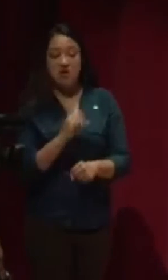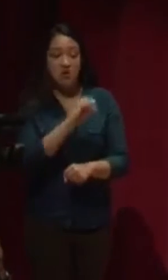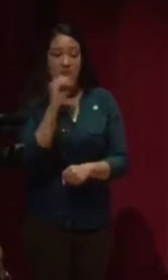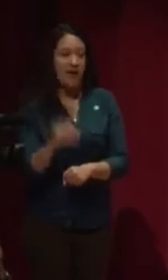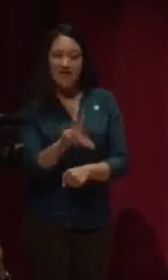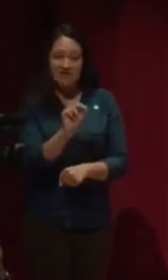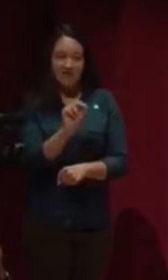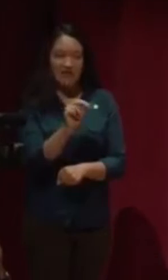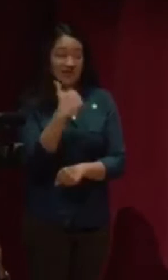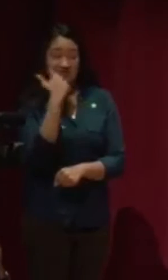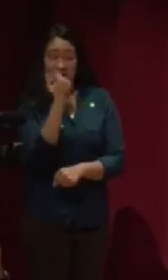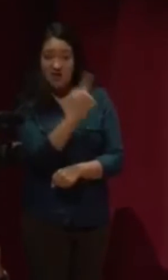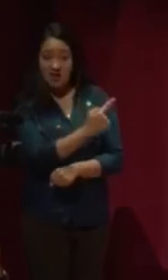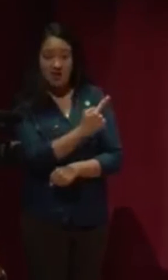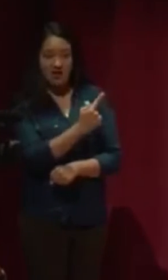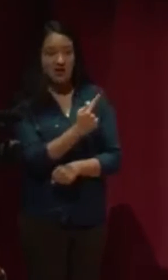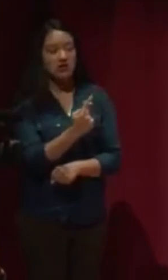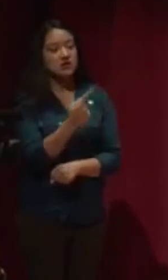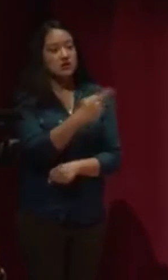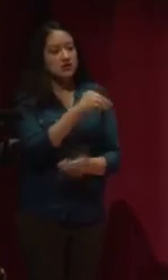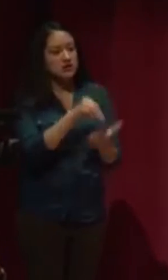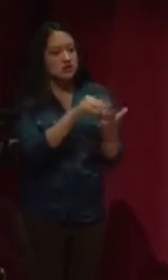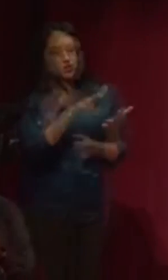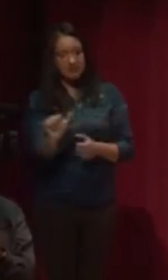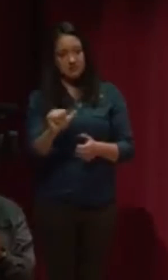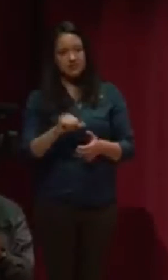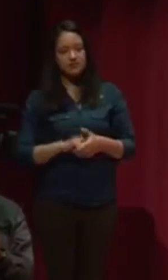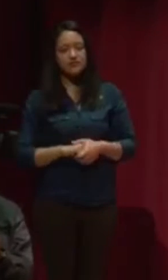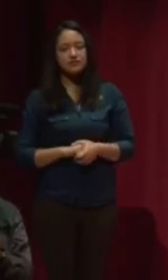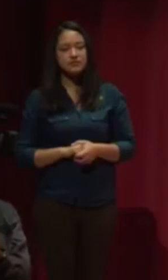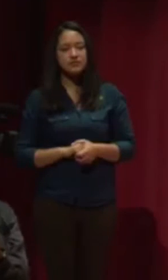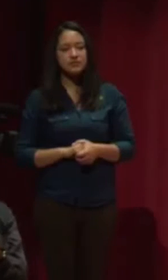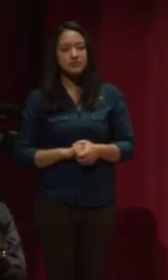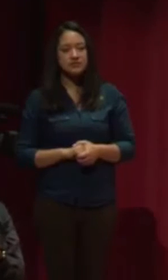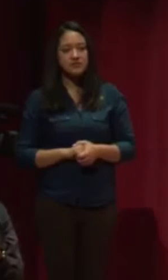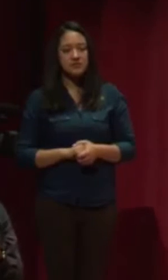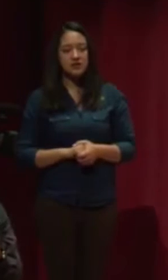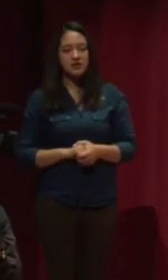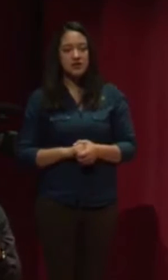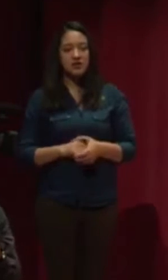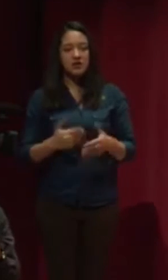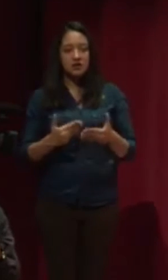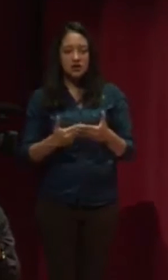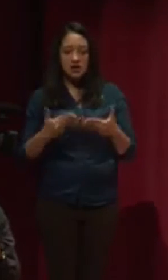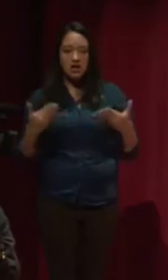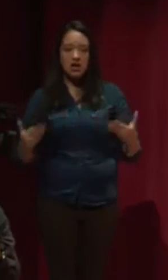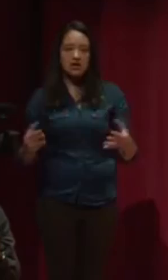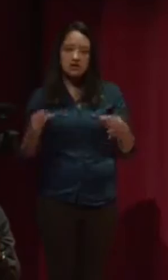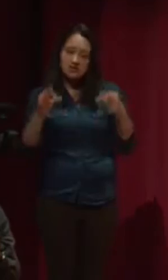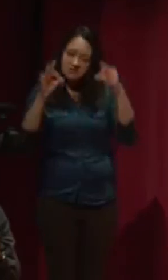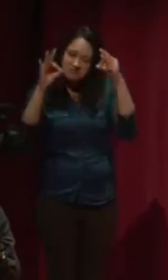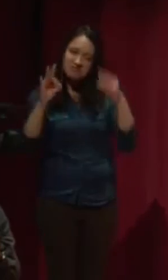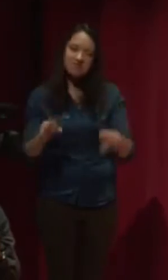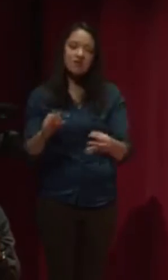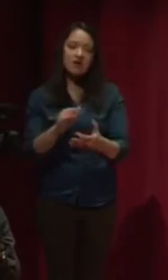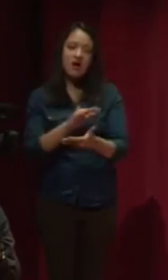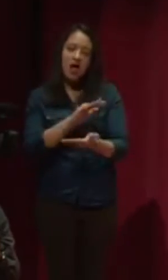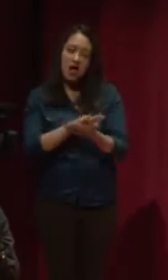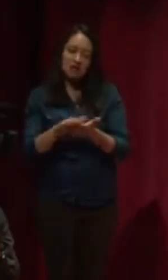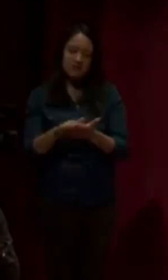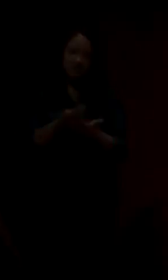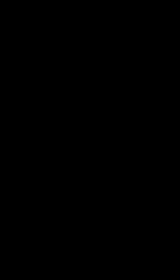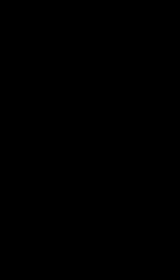voluntad, que el caso citado fue un error hasta que la dignidad se haga costumbre.